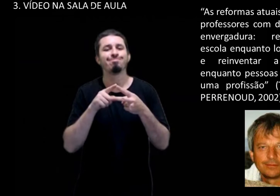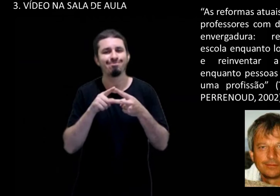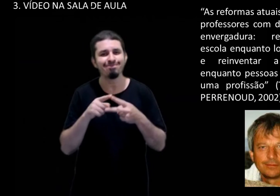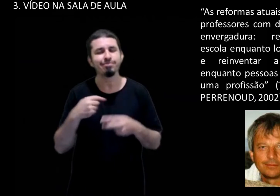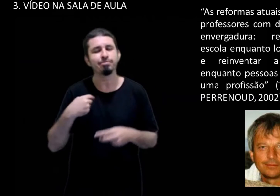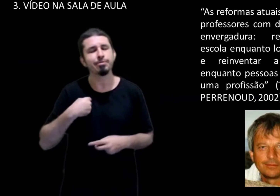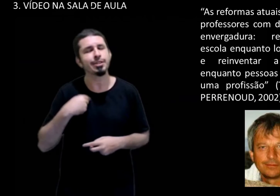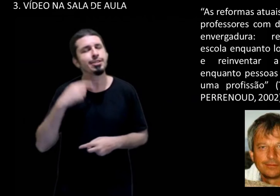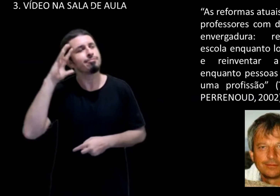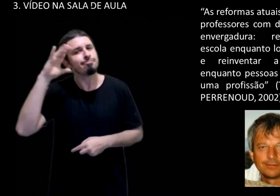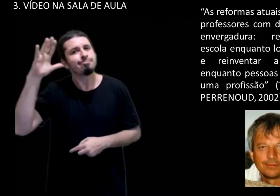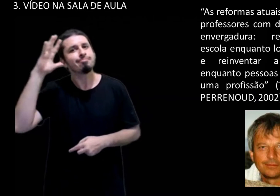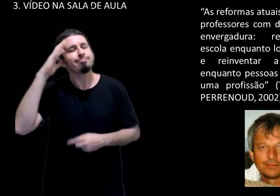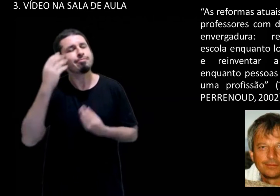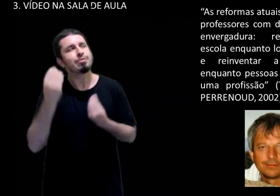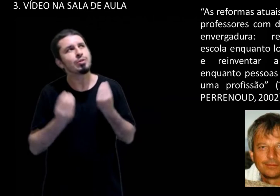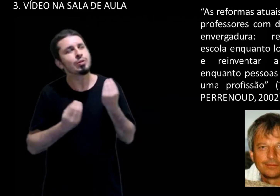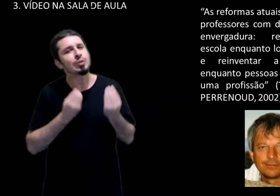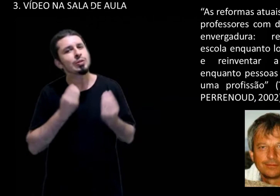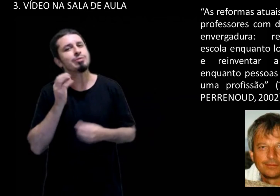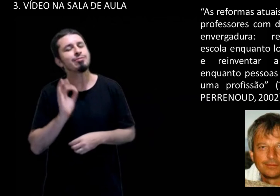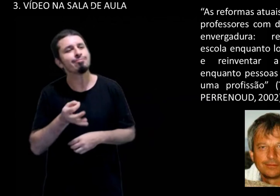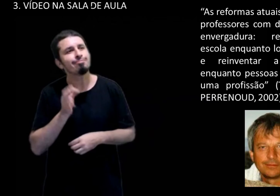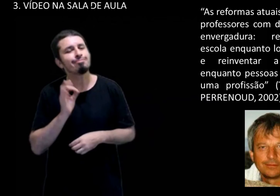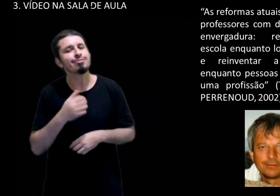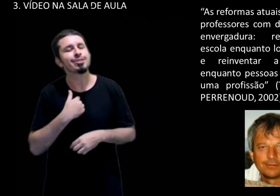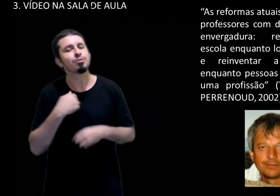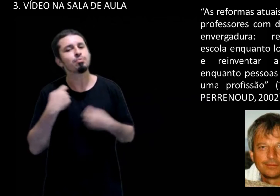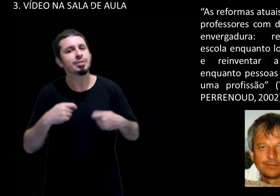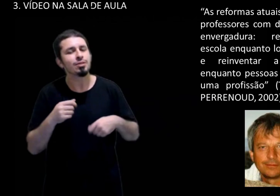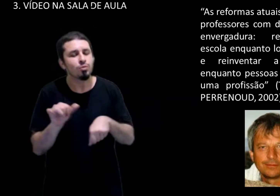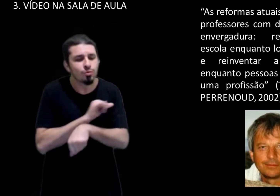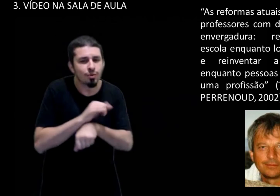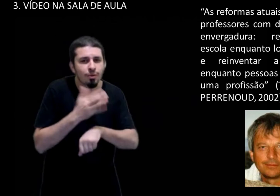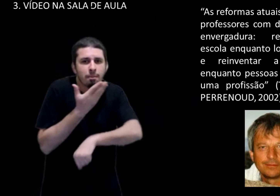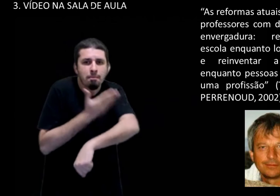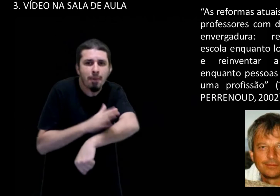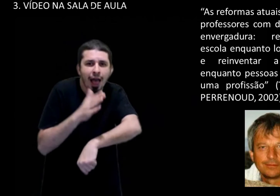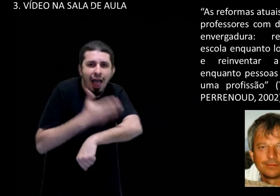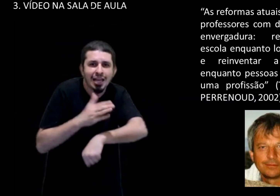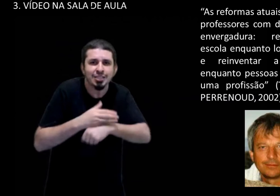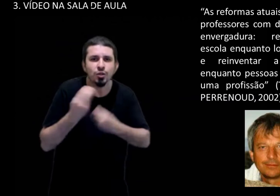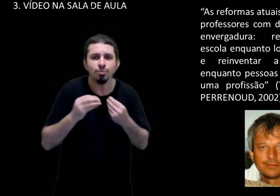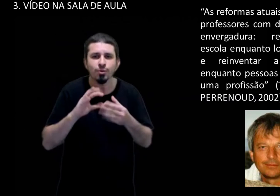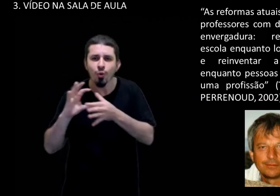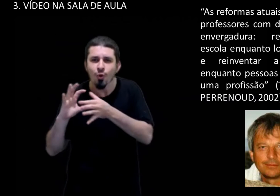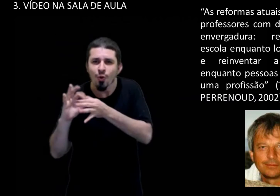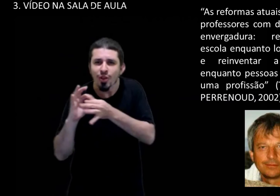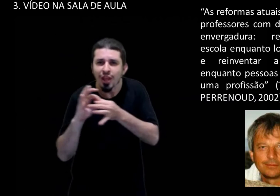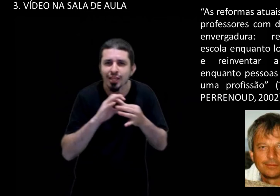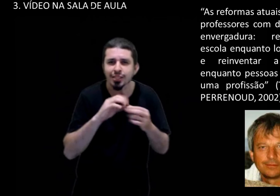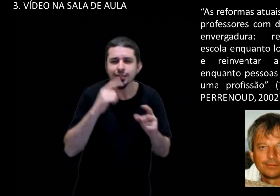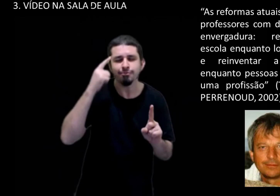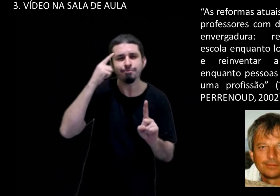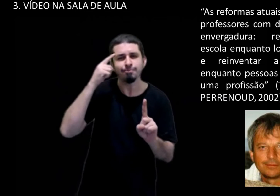assumindo suas perspectivas intelectuais diferentes daquelas aprendidas como realizaram na sua formação